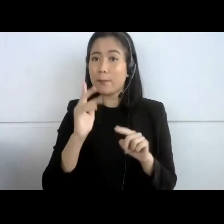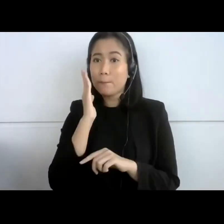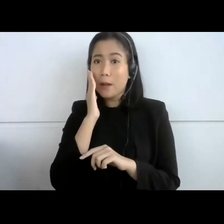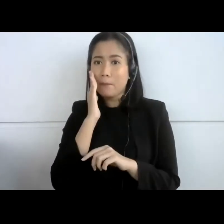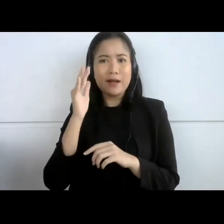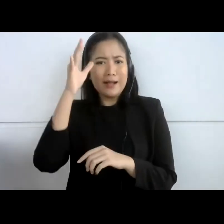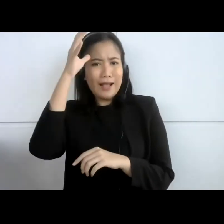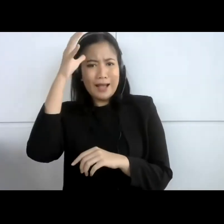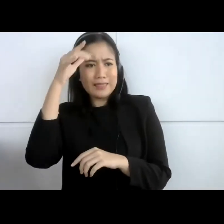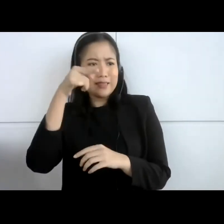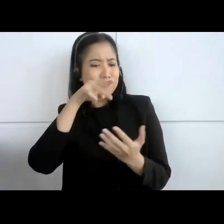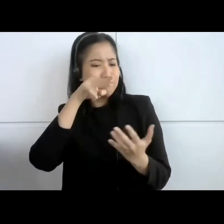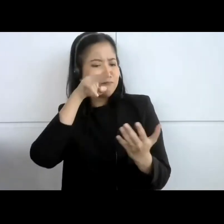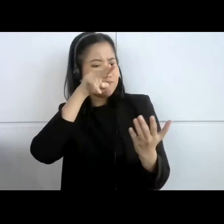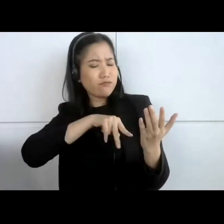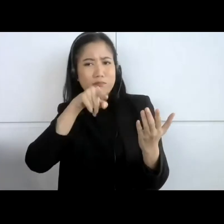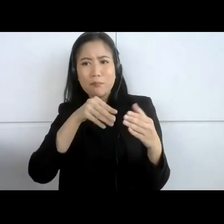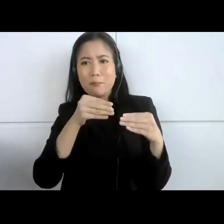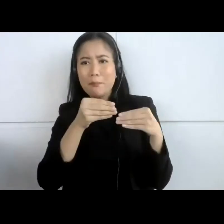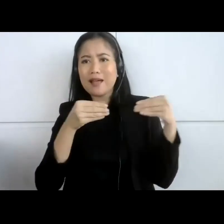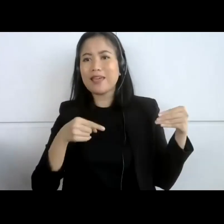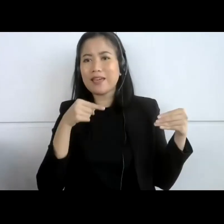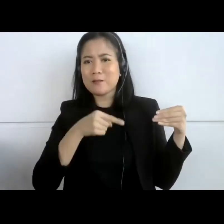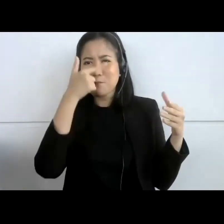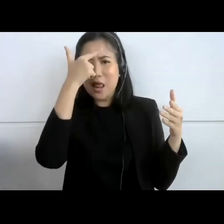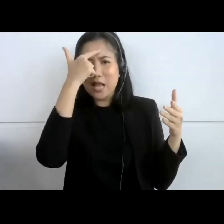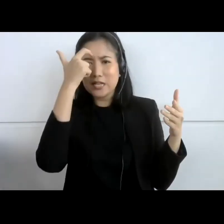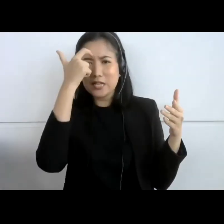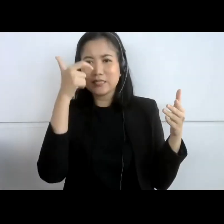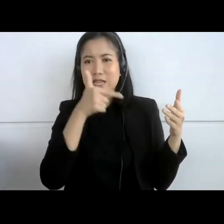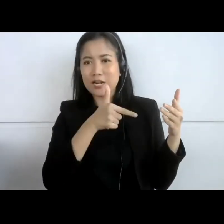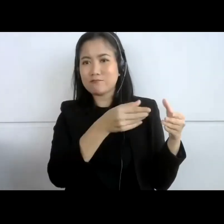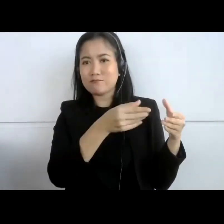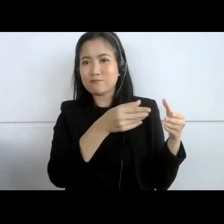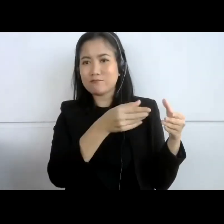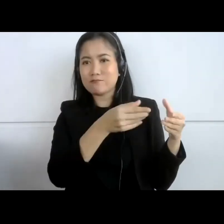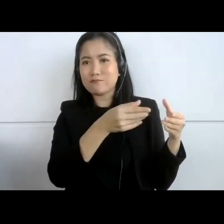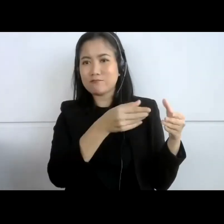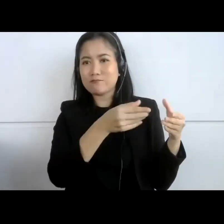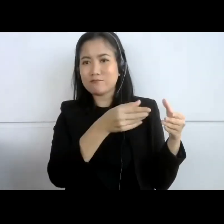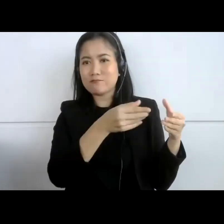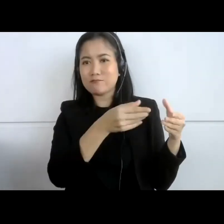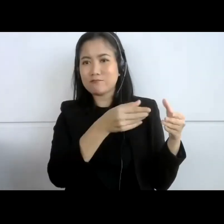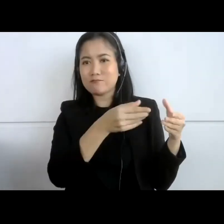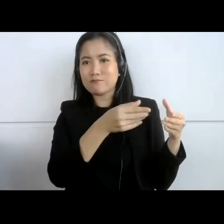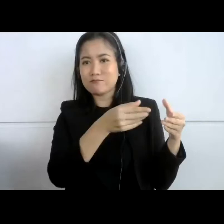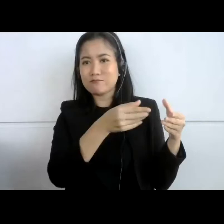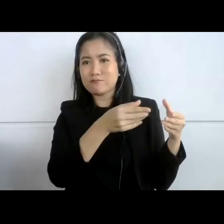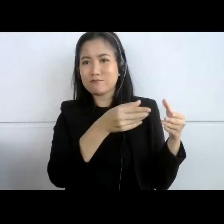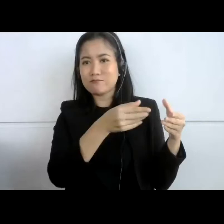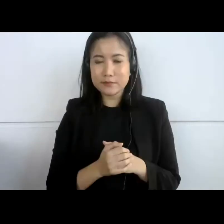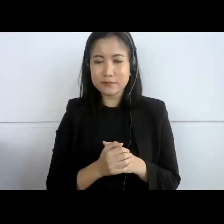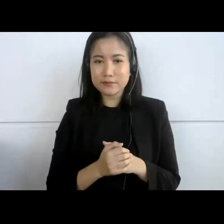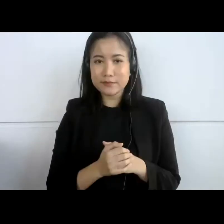materi pembelajaran yang diberikan, dan cara membimbingnya saja sudah berbeda dari ibu guru di